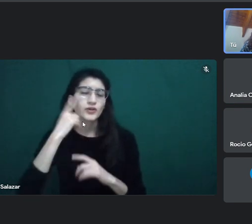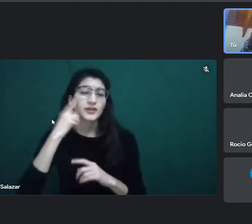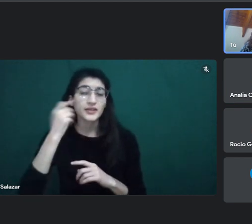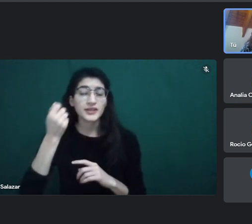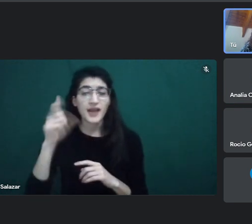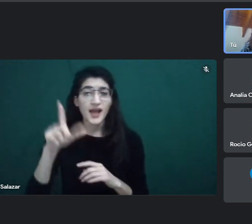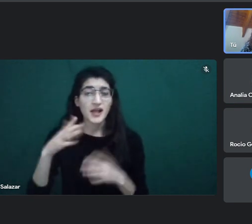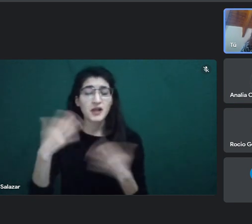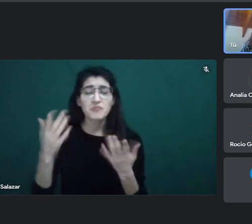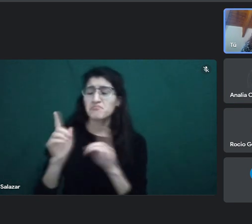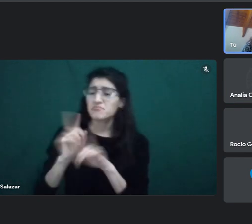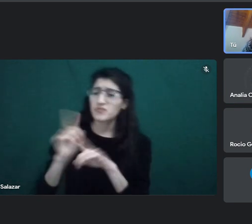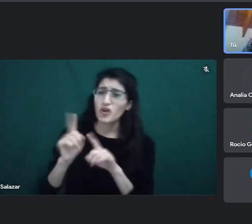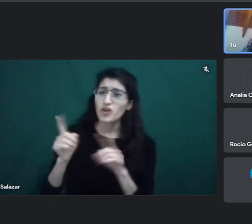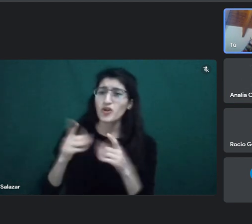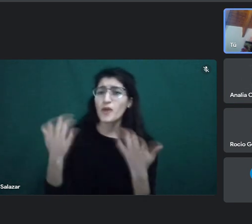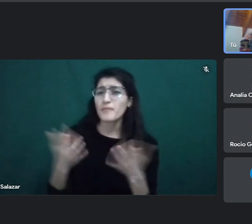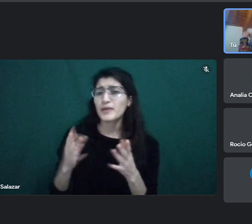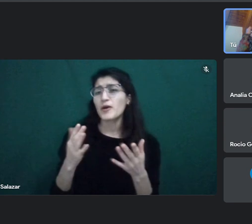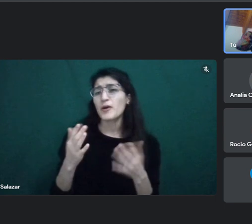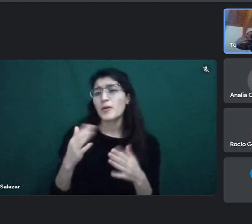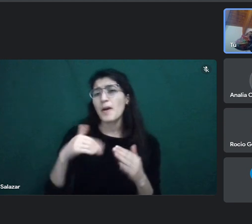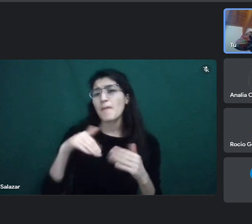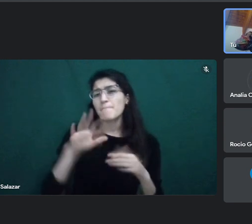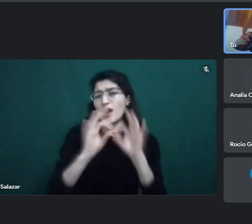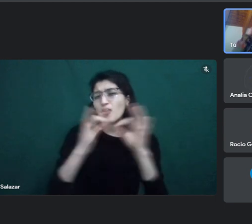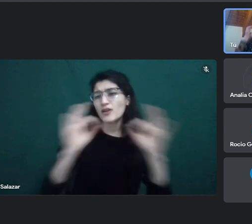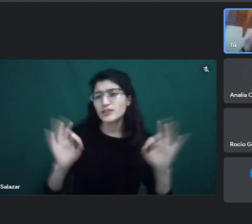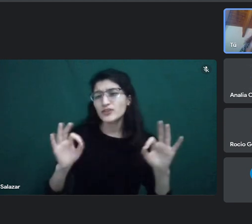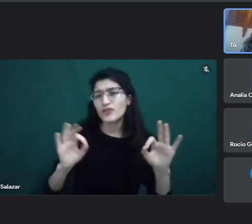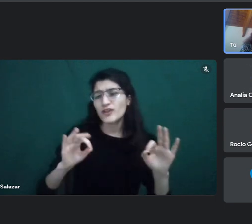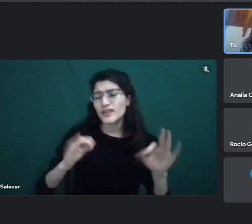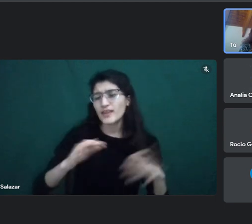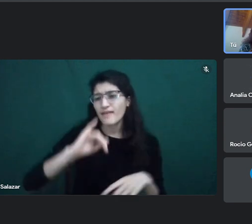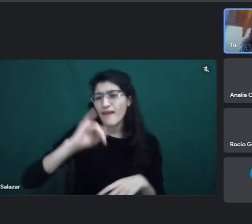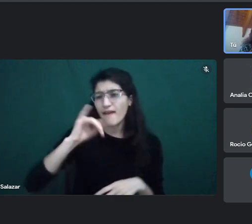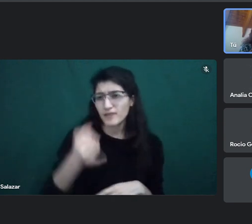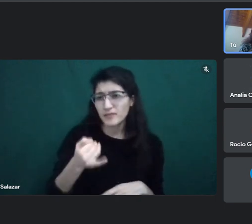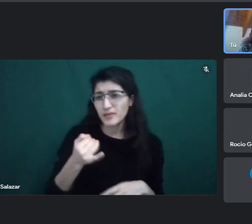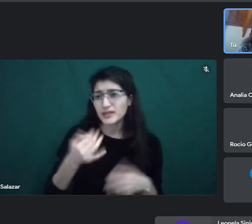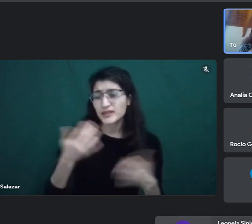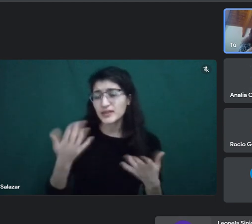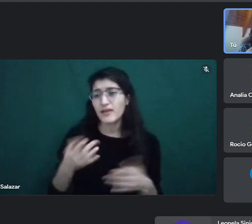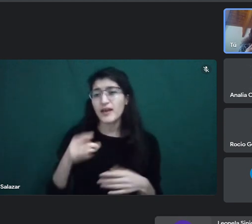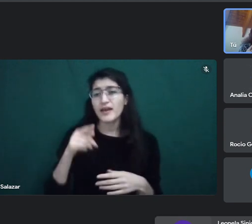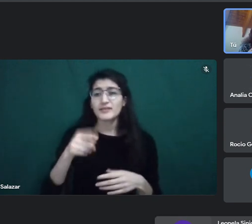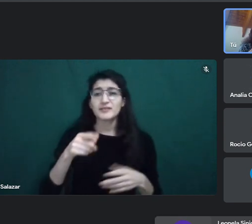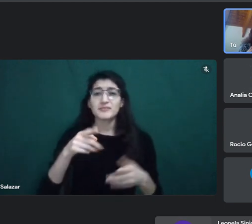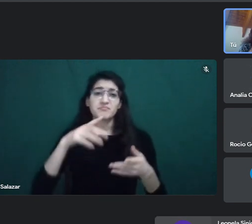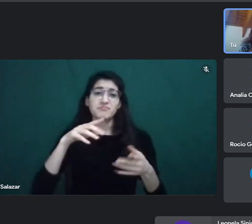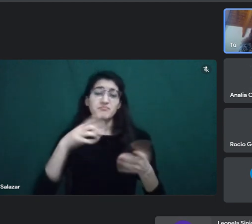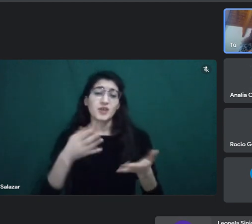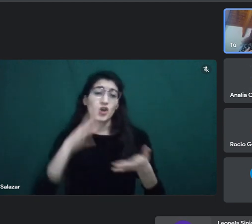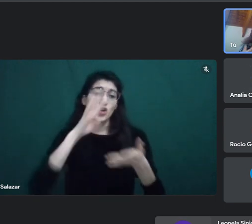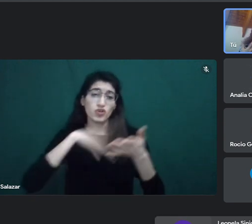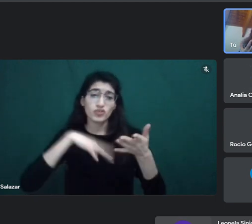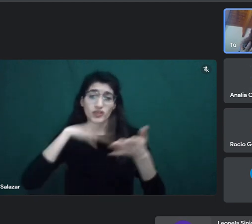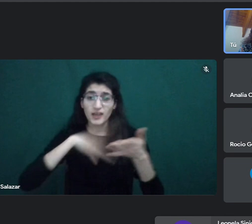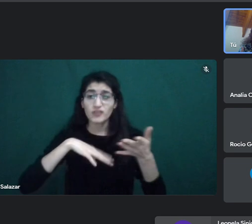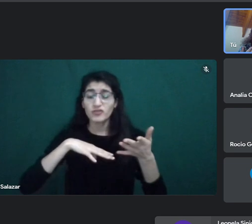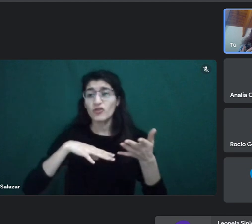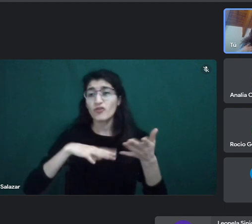oraciones afirmativas en los textos, ¿sí? Claro. Generalmente los textos formales que tenemos se componen de oraciones afirmativas, en eso vamos a centrar